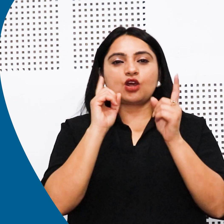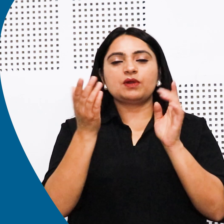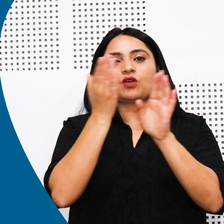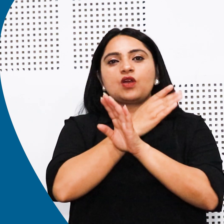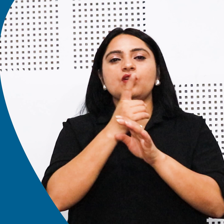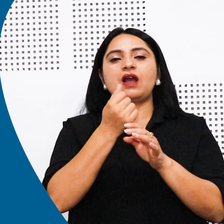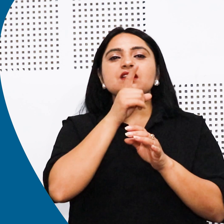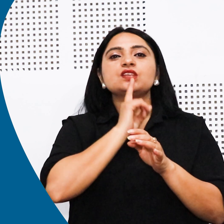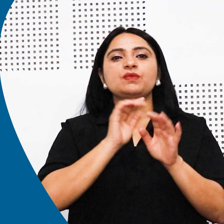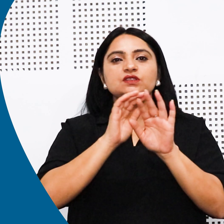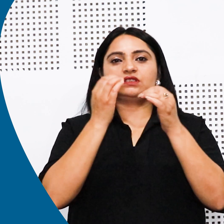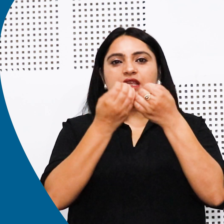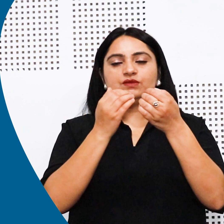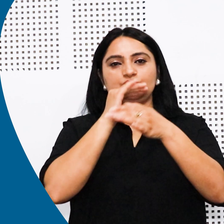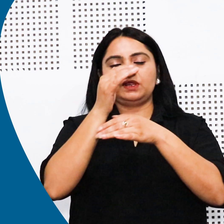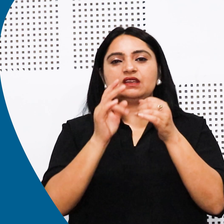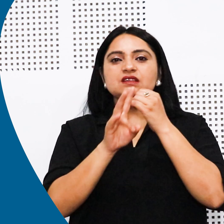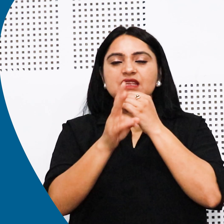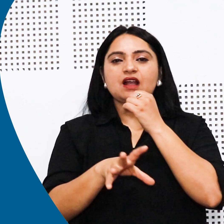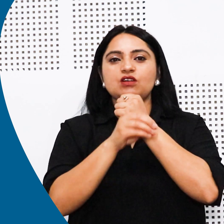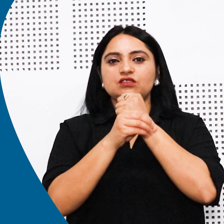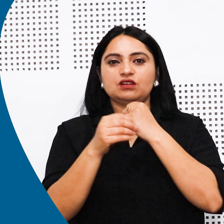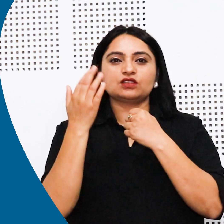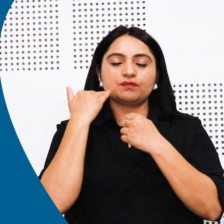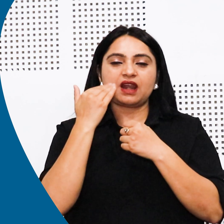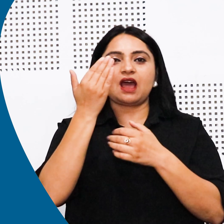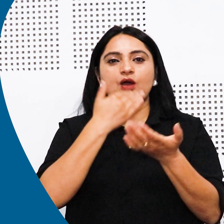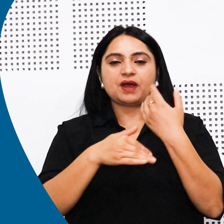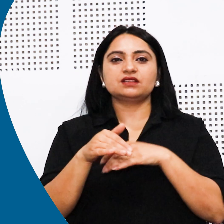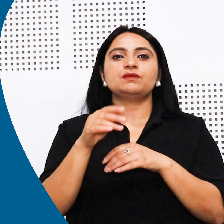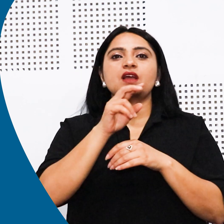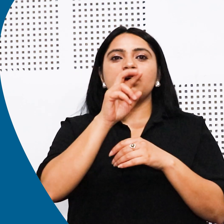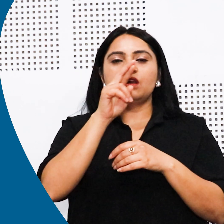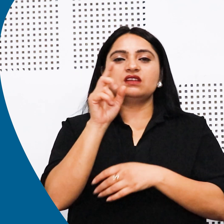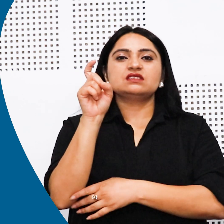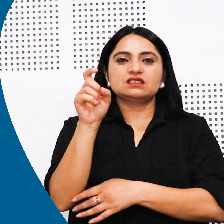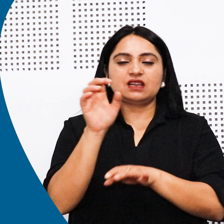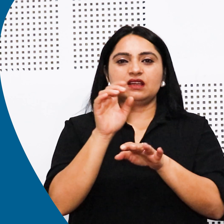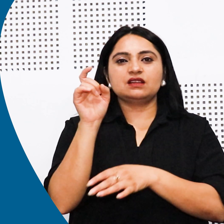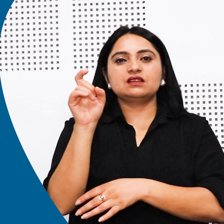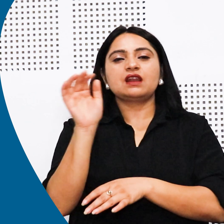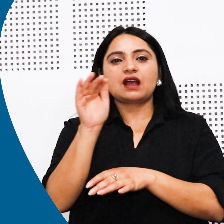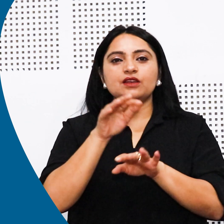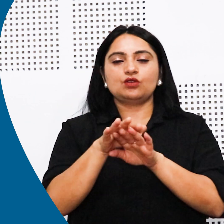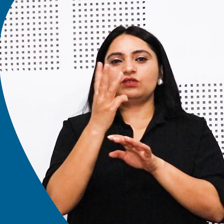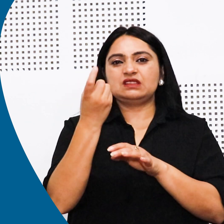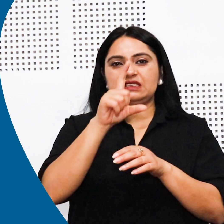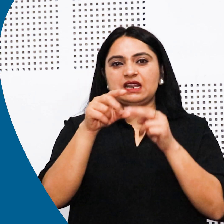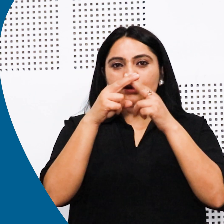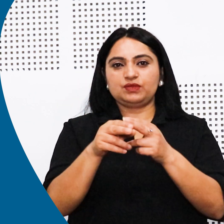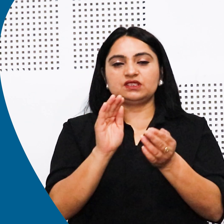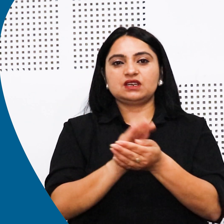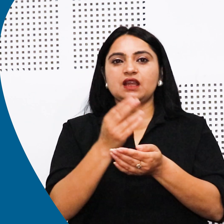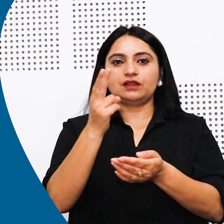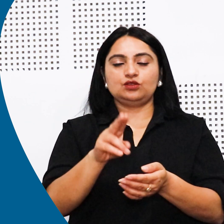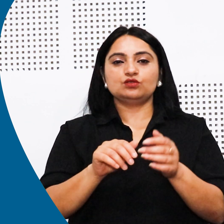वर्ष सामाजिक विकास शाखा अन्तर्गत महिला, अपङ्गता भएका र ज्येष्ठ नागरिकको लागि 30 लाख रकम विनियोजन